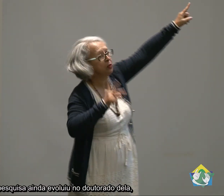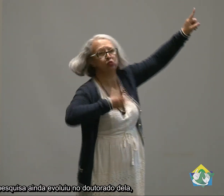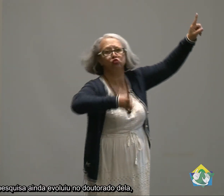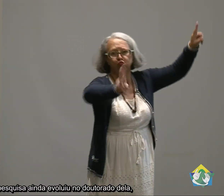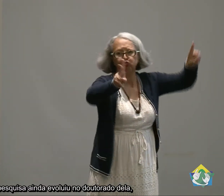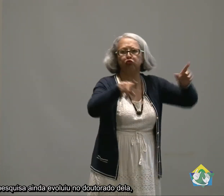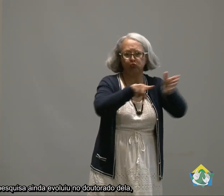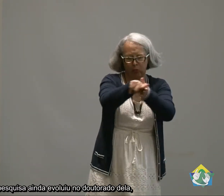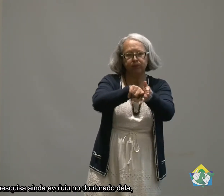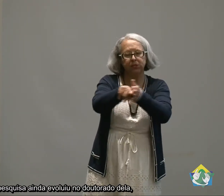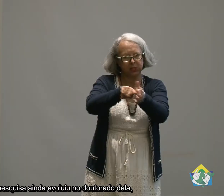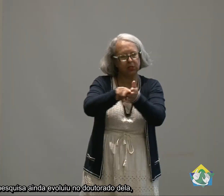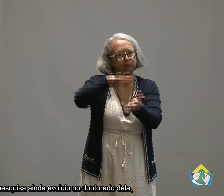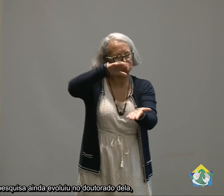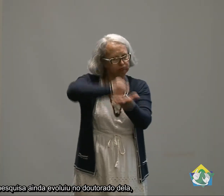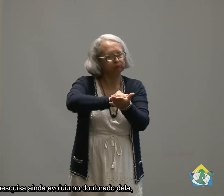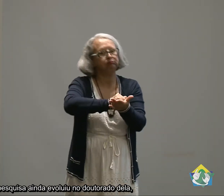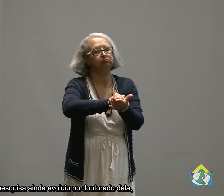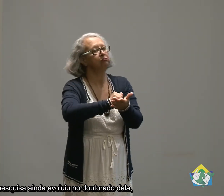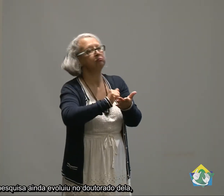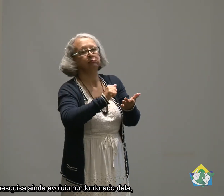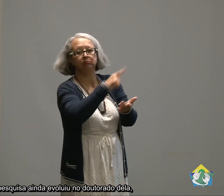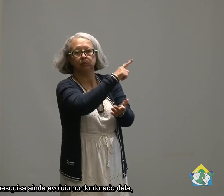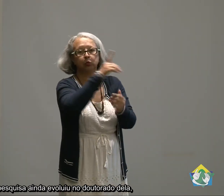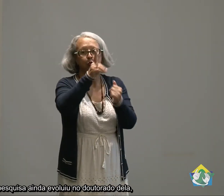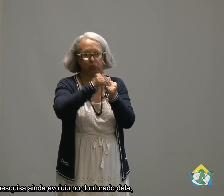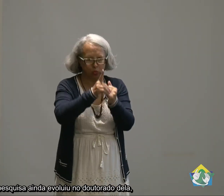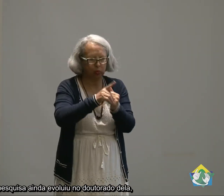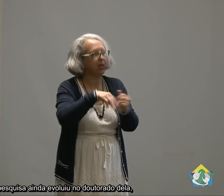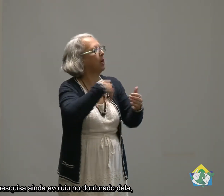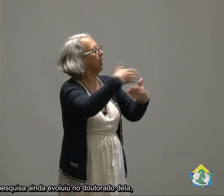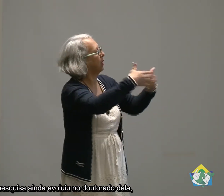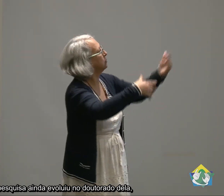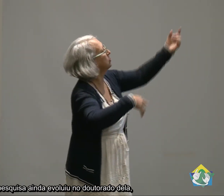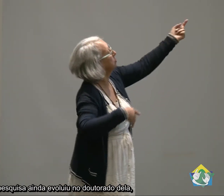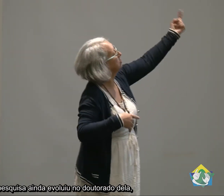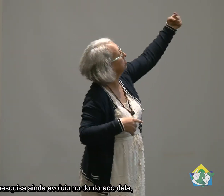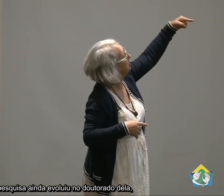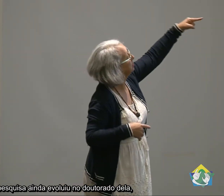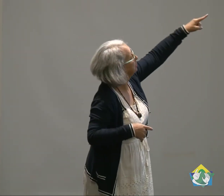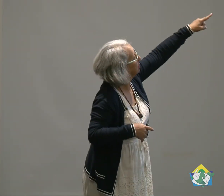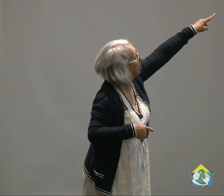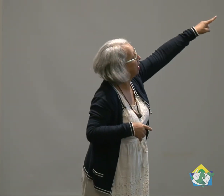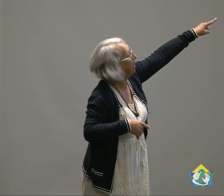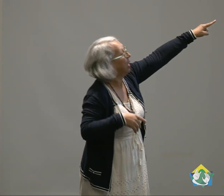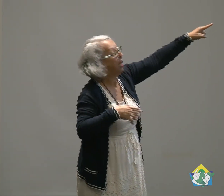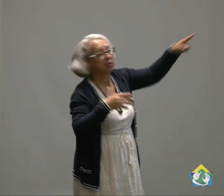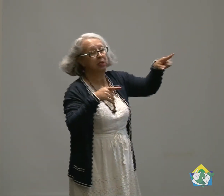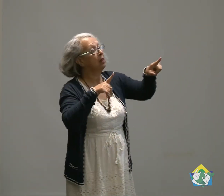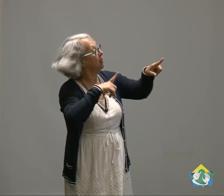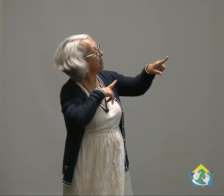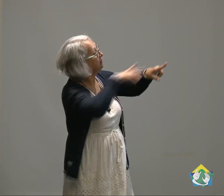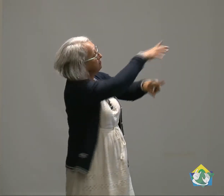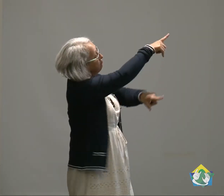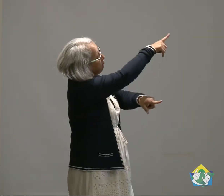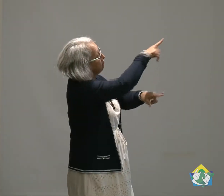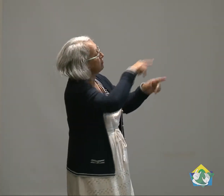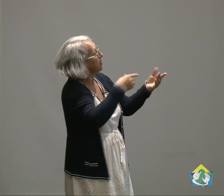E ainda, essa pesquisa evoluiu no doutorado dela